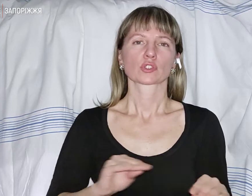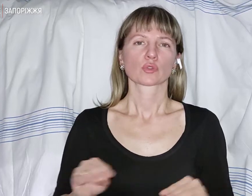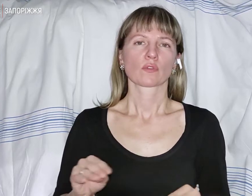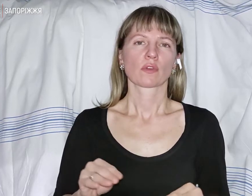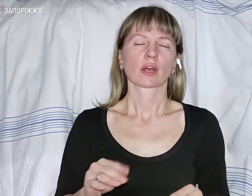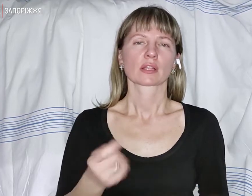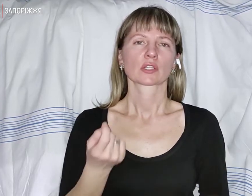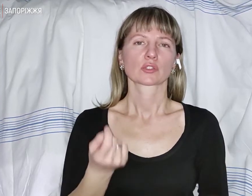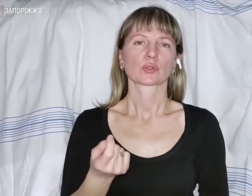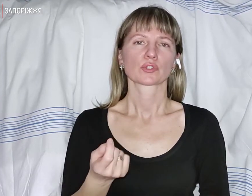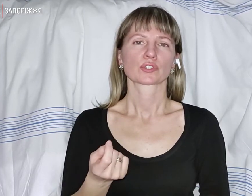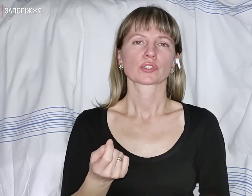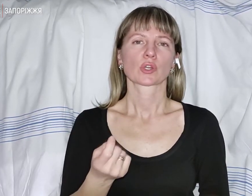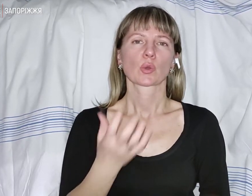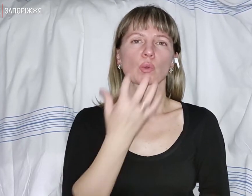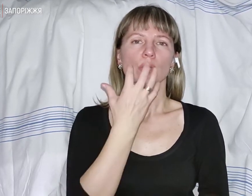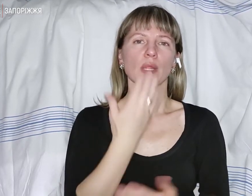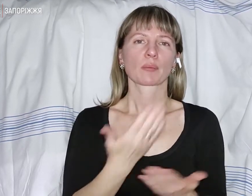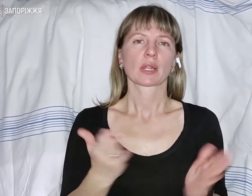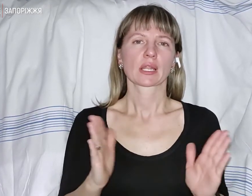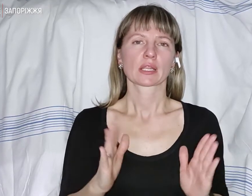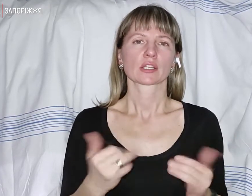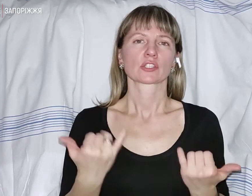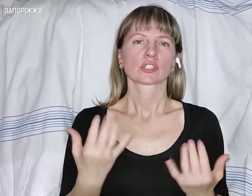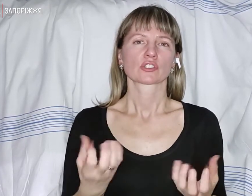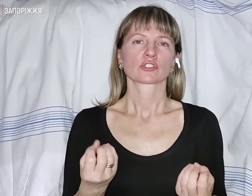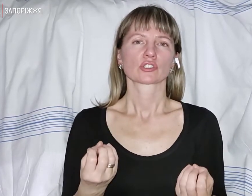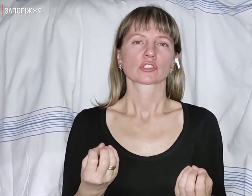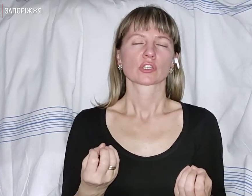Вот тут, да? Вот здесь. Вот. А, вот еще бутылку.